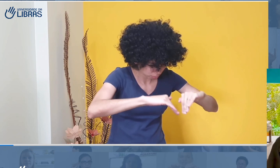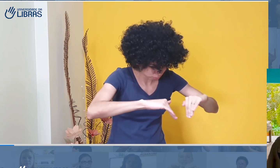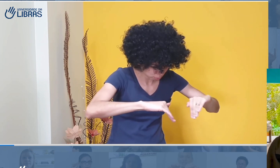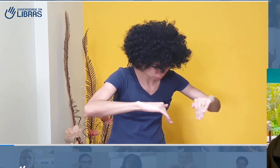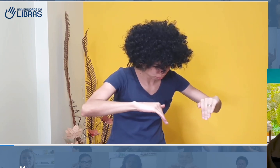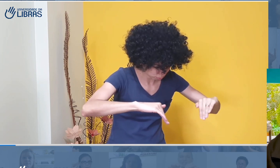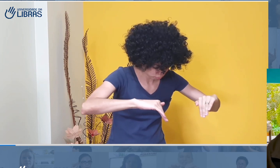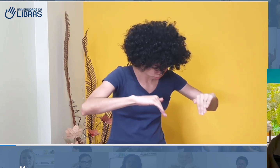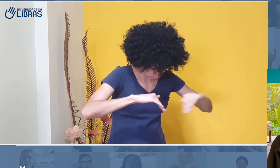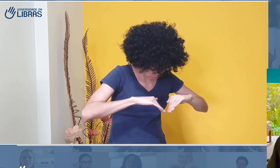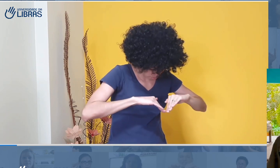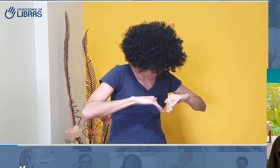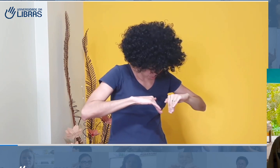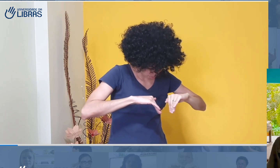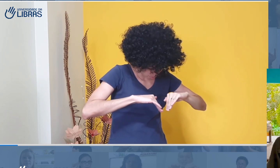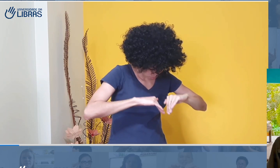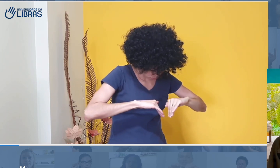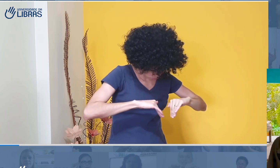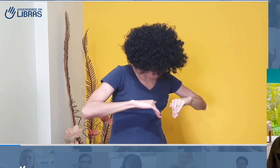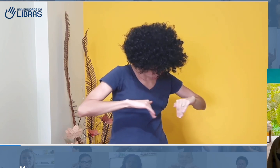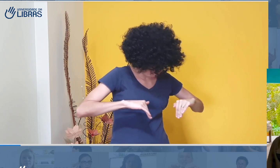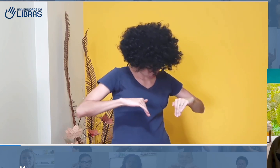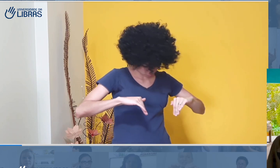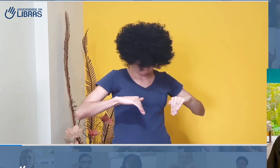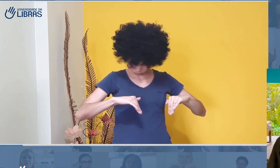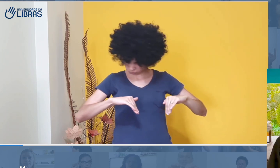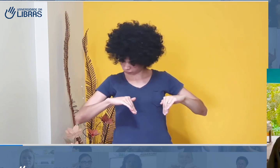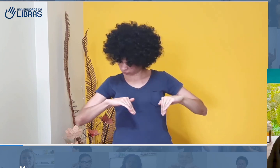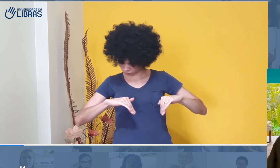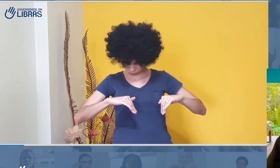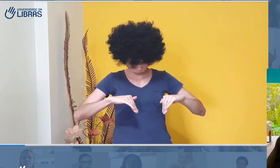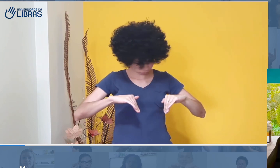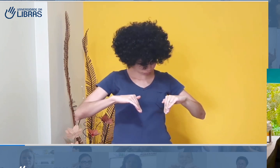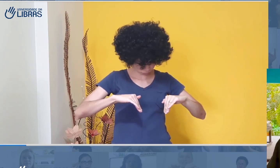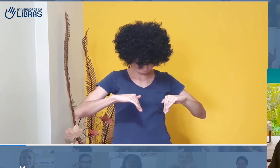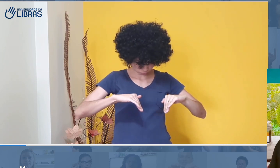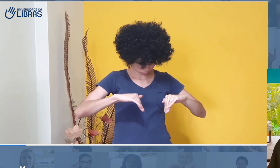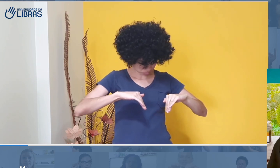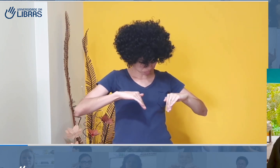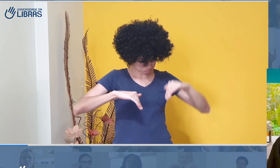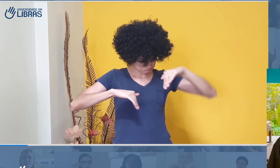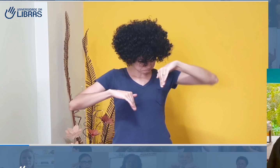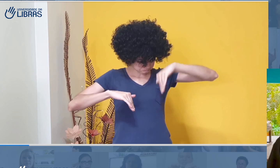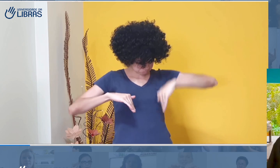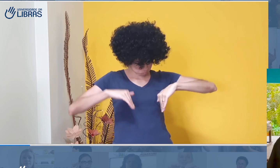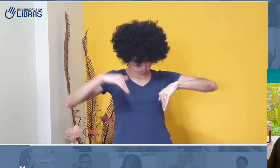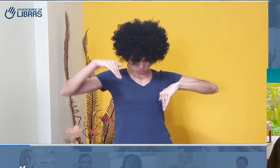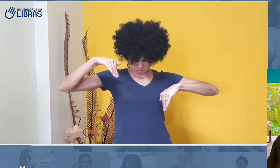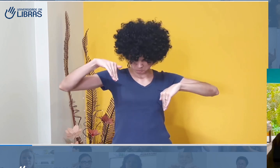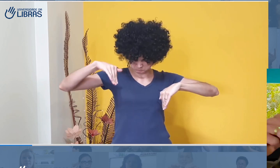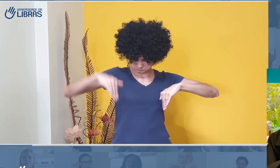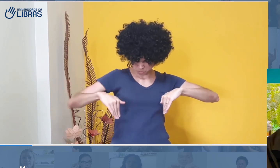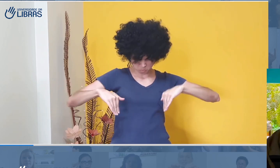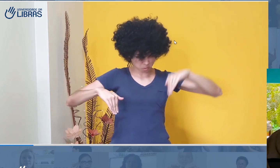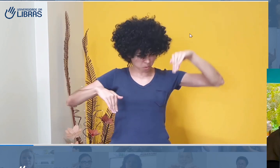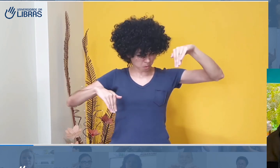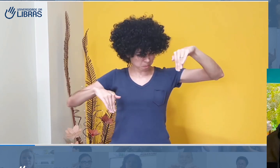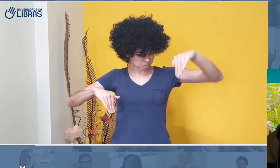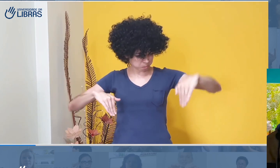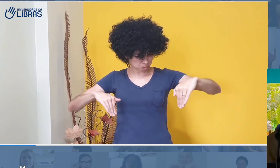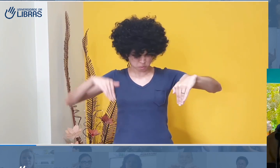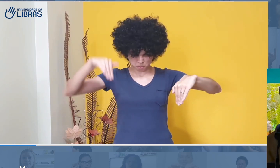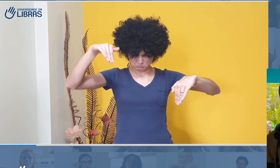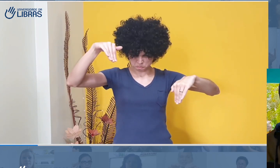construção de uma casa, e que o segredo de uma casa é justamente as bases, o alicerce, aquilo que está